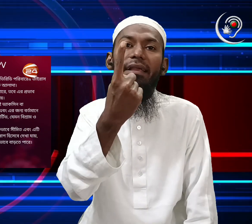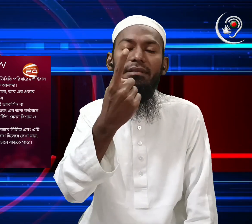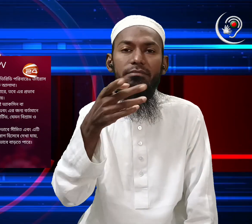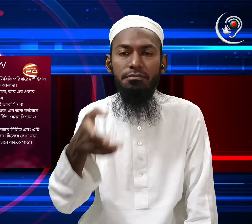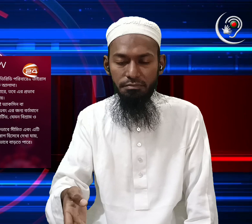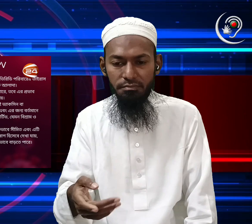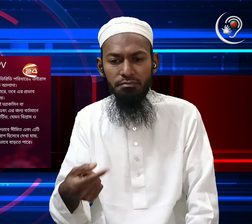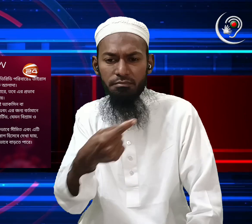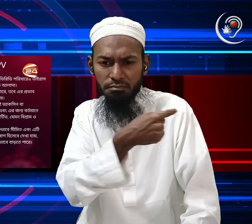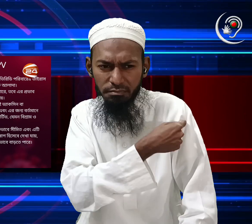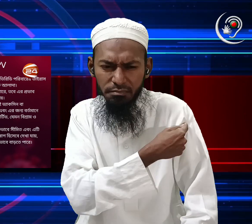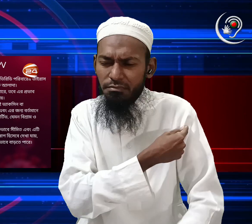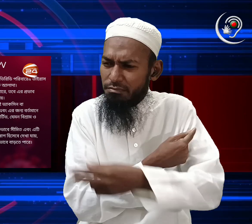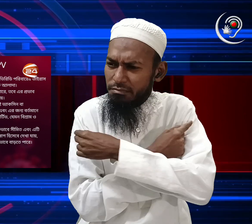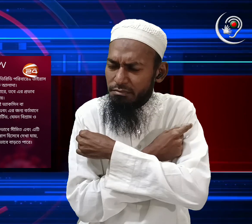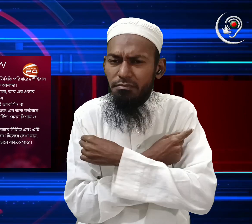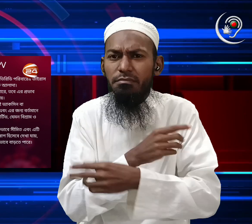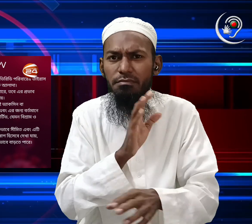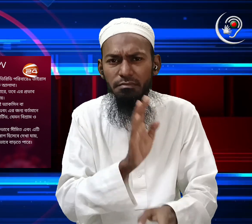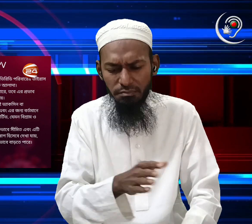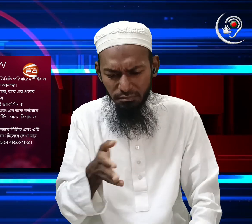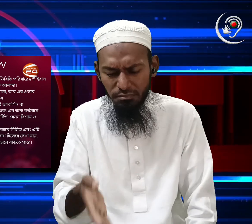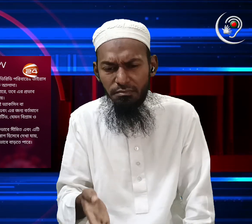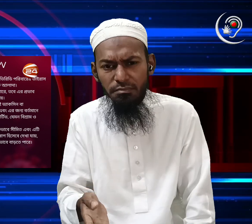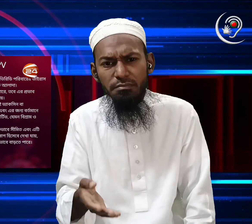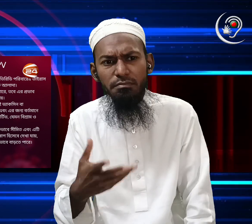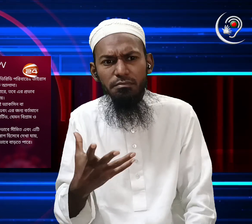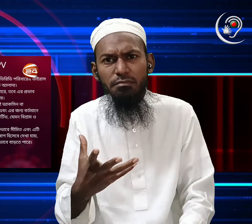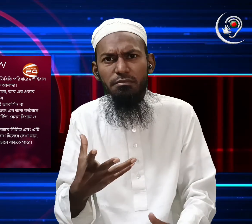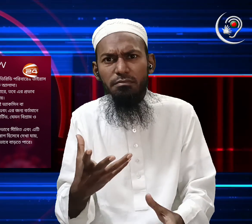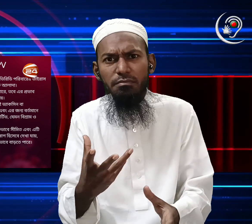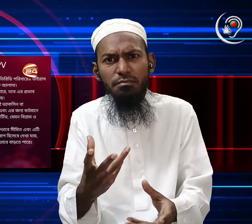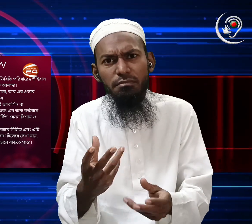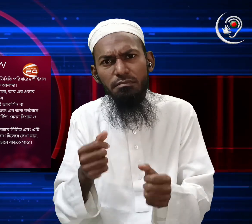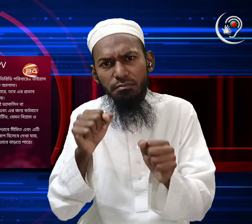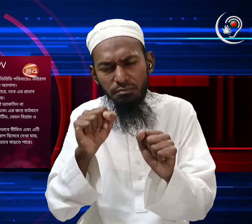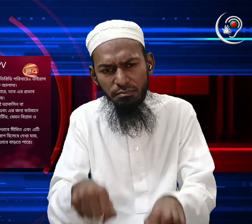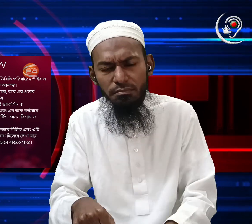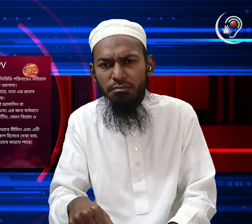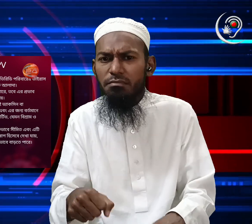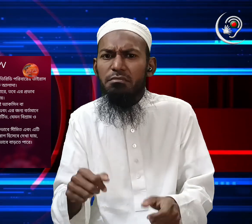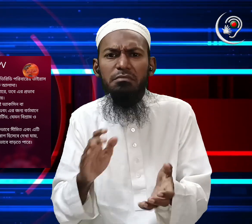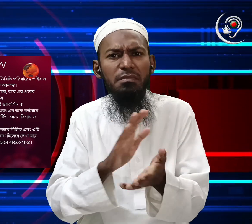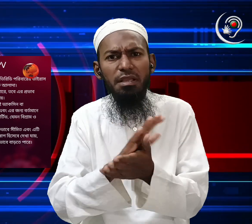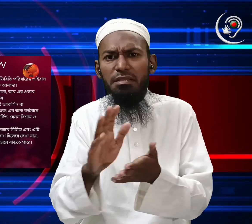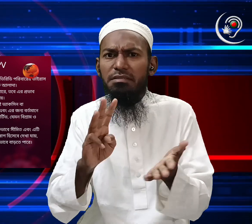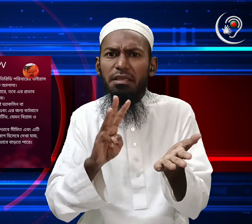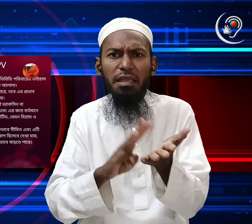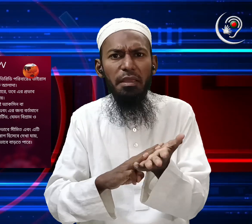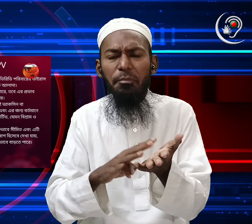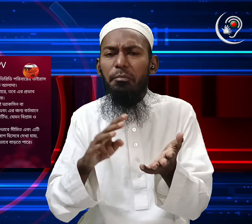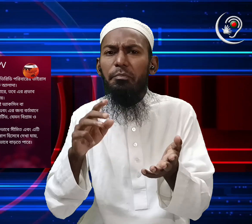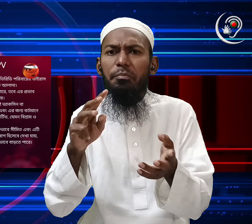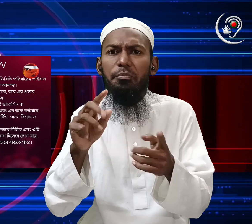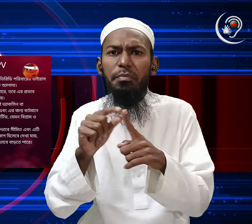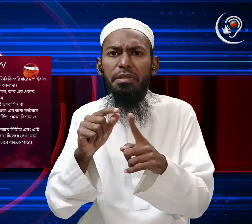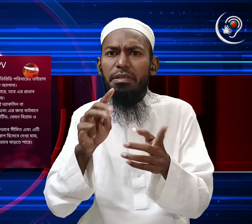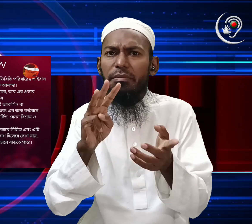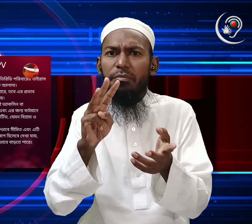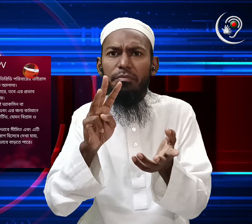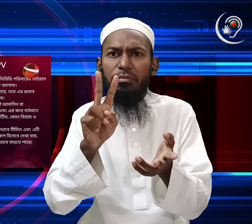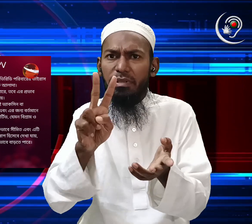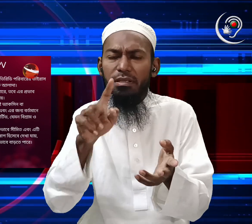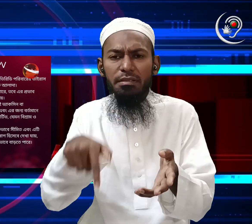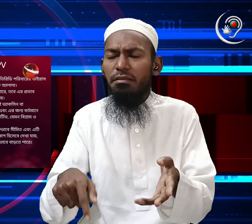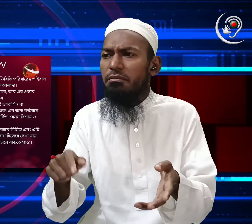অ্যান্টিভাইরাল চিকিৎসা রয়েছে যা ভাইরাসটির বিস্তার রোধে সহায়ক। HMPV এর জন্য কোনো নির্দিষ্ট ভ্যাকসিন বা অ্যান্টিভাইরাল চিকিৎসা নেই